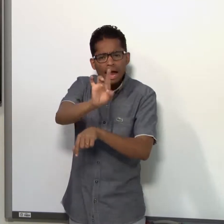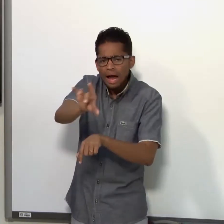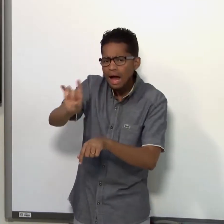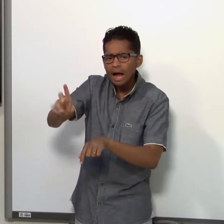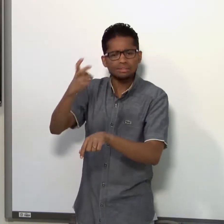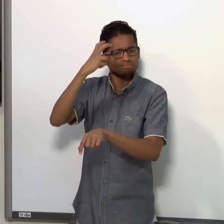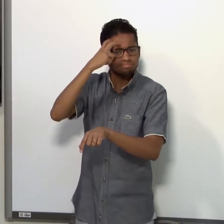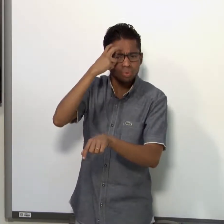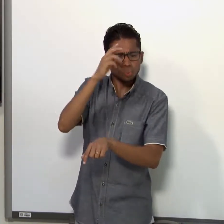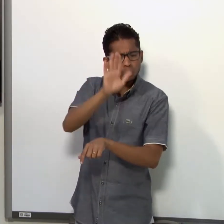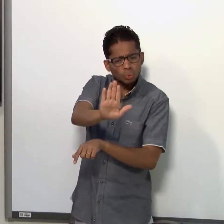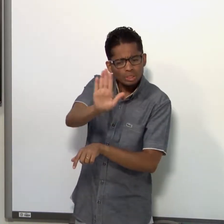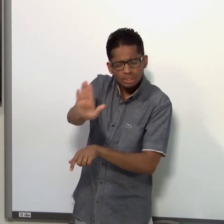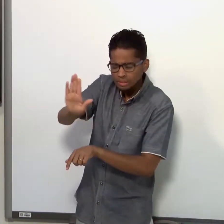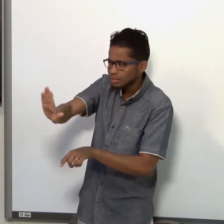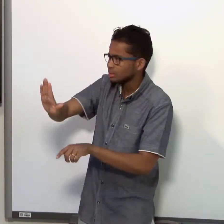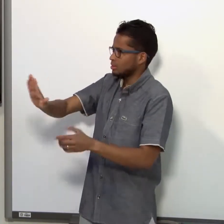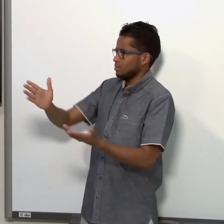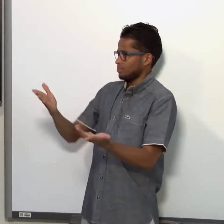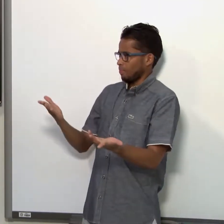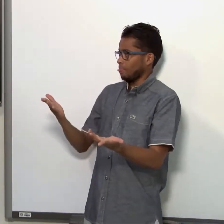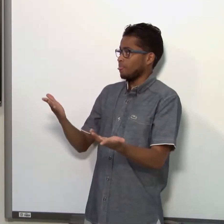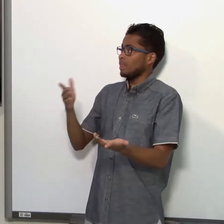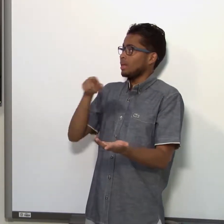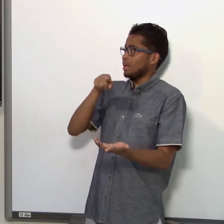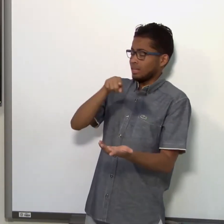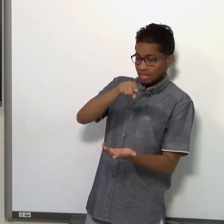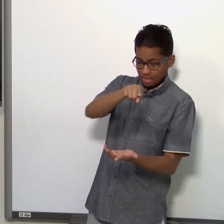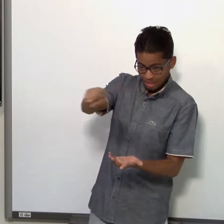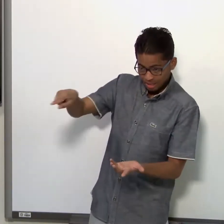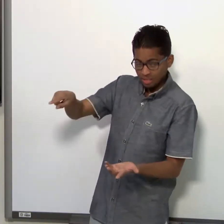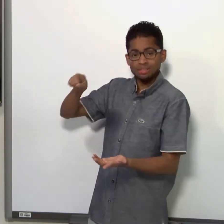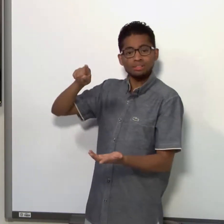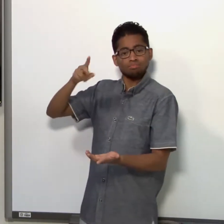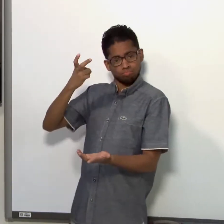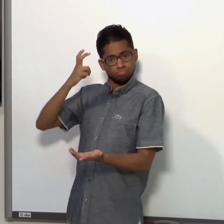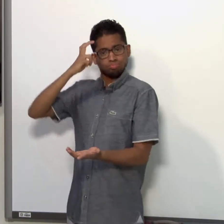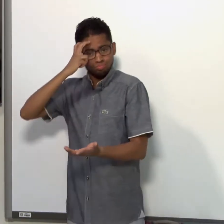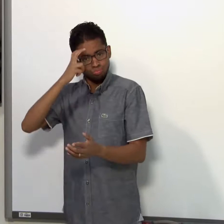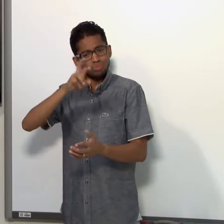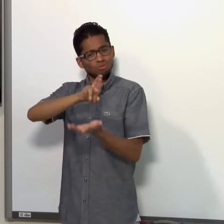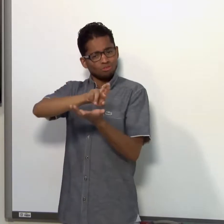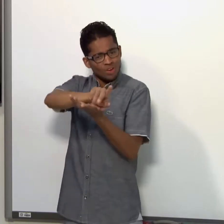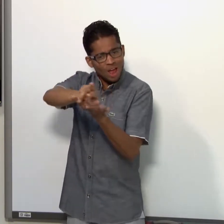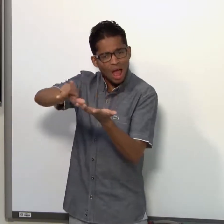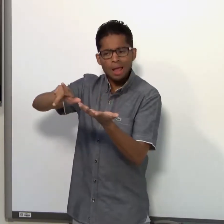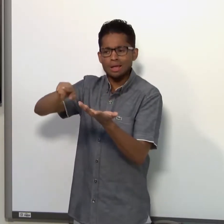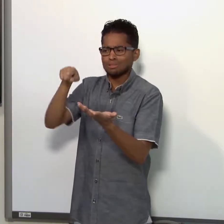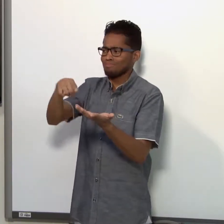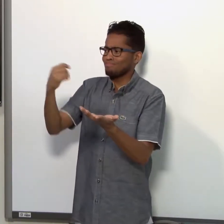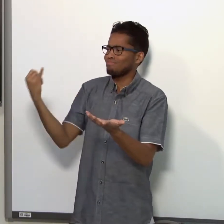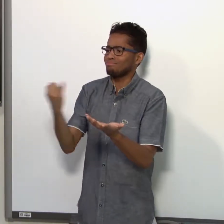pessoas têm culturas diferentes. Têm suas especificidades culturais.